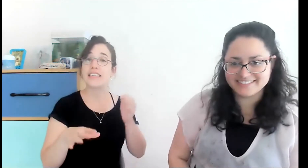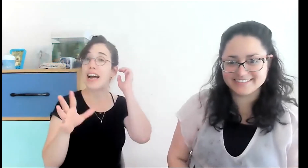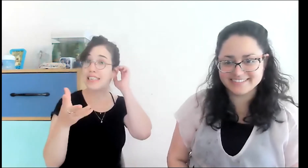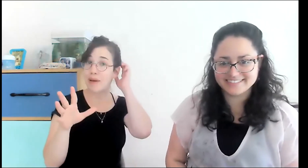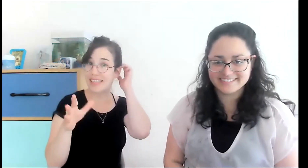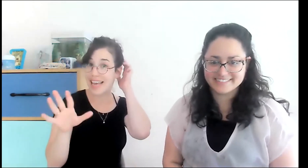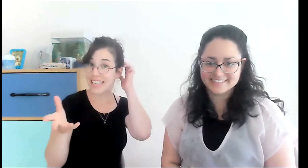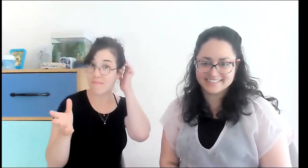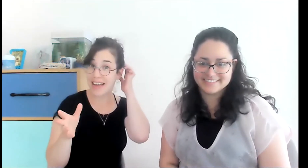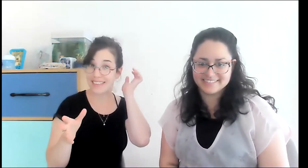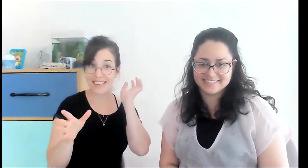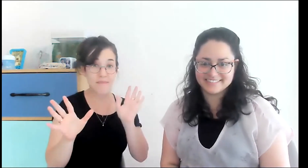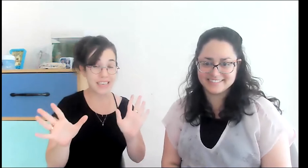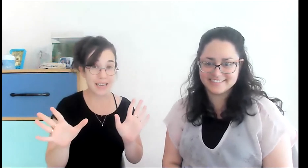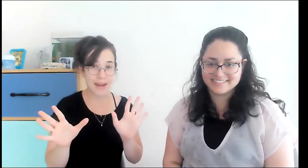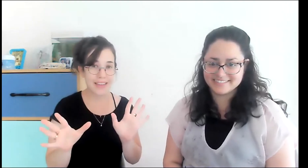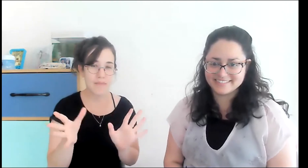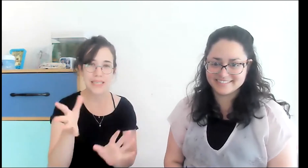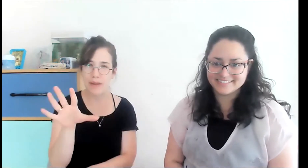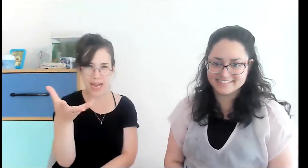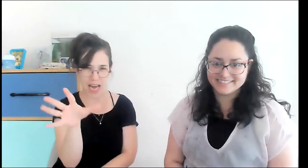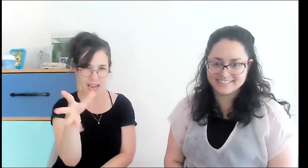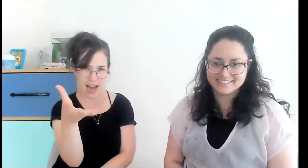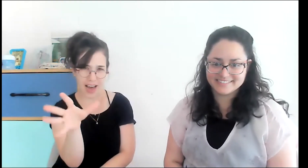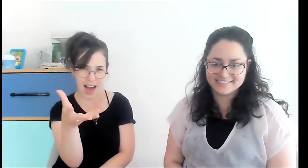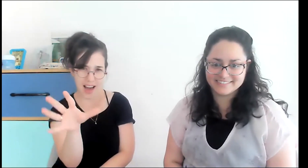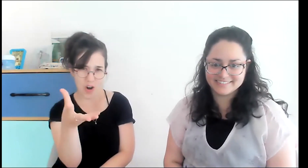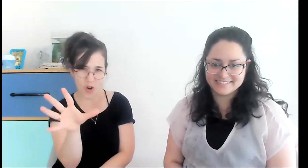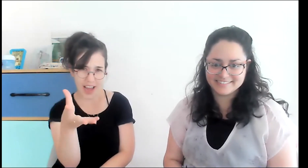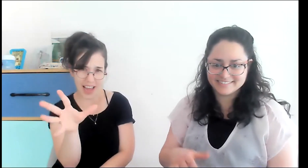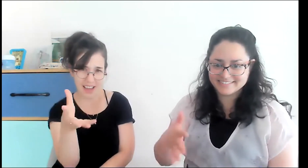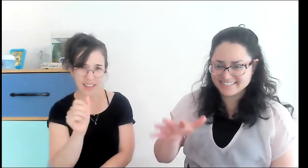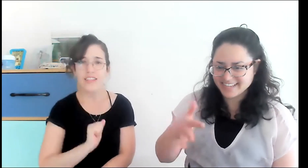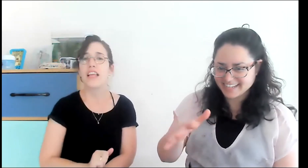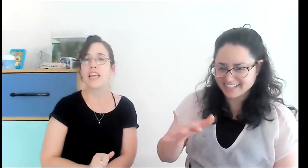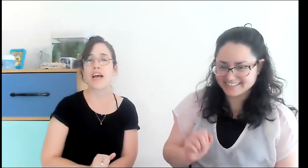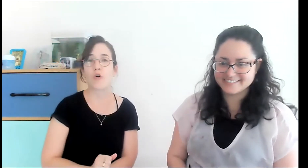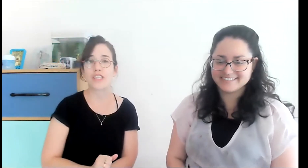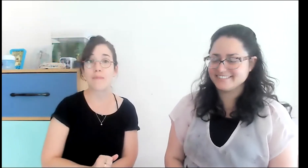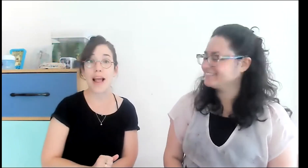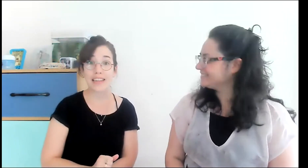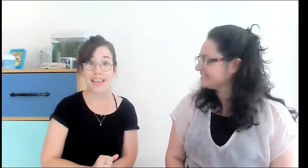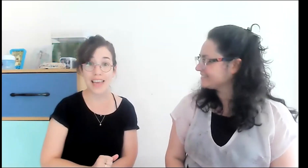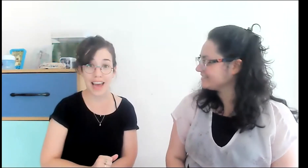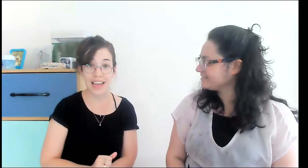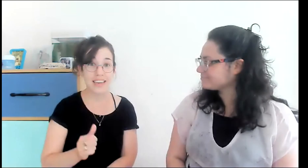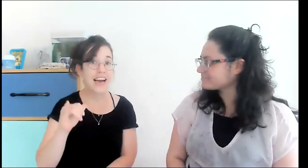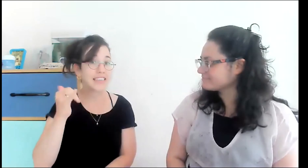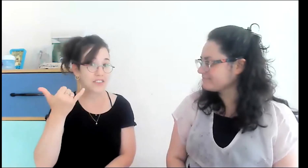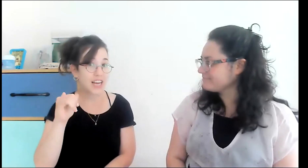קצת ככה. אז באמת זה הסימן. אם התלבטתם, מסמנים ככה, אוקיי? אם אנחנו רוצים להגיד כן, אז אפשר